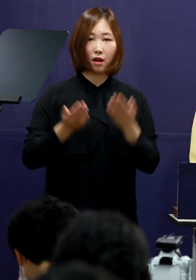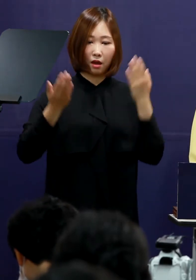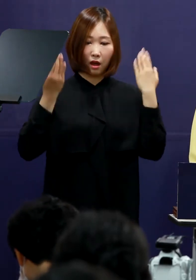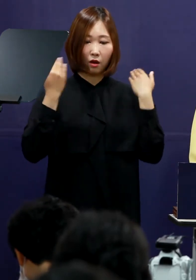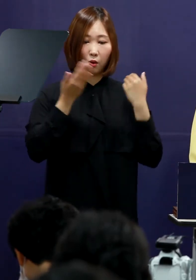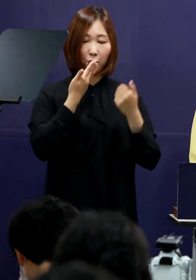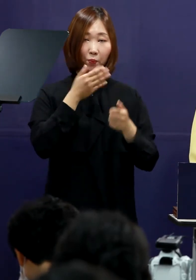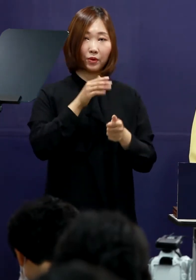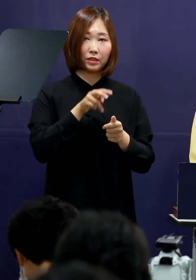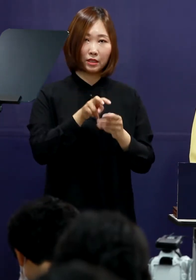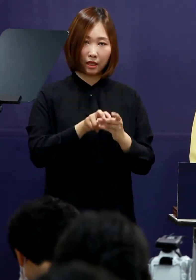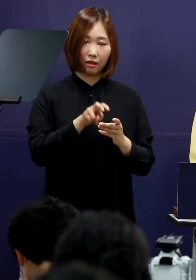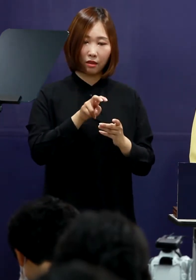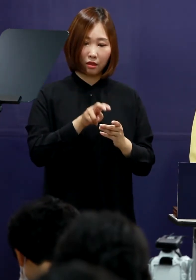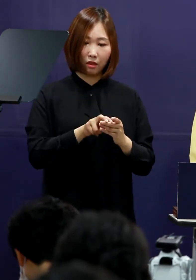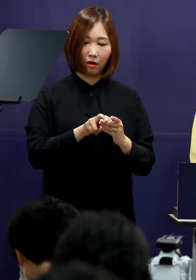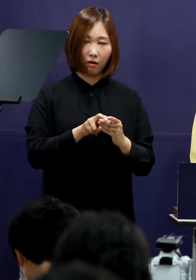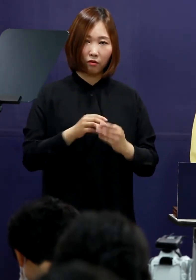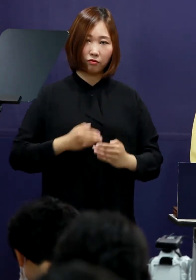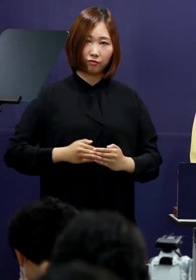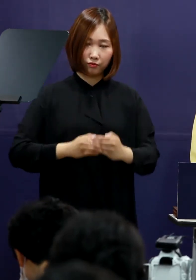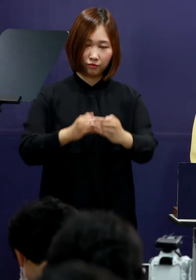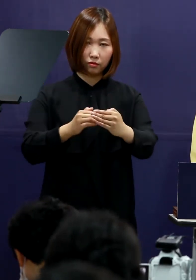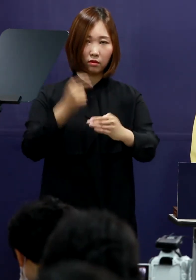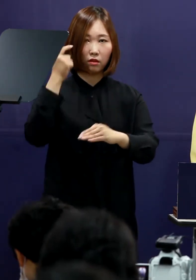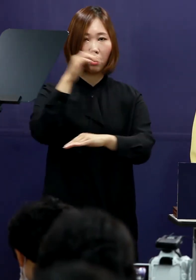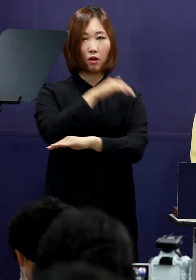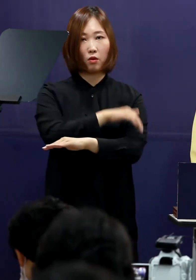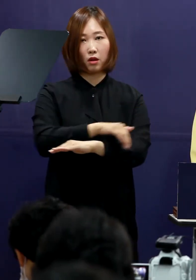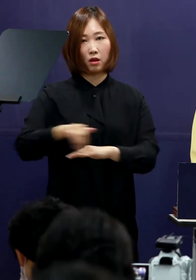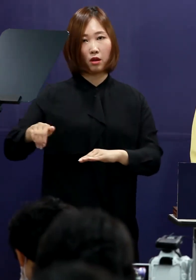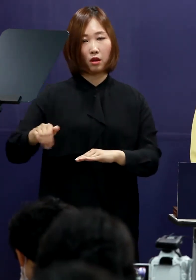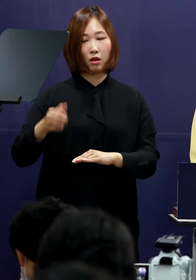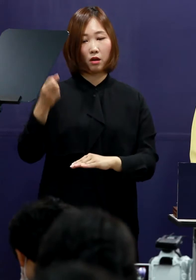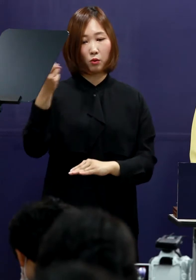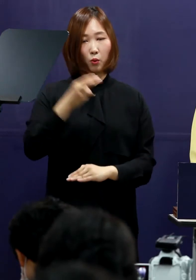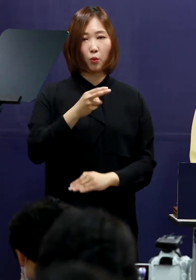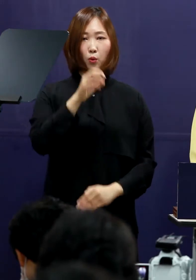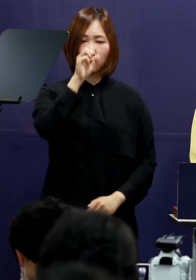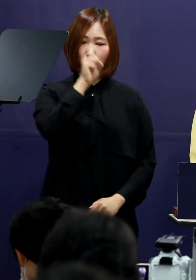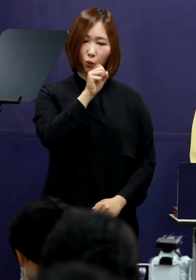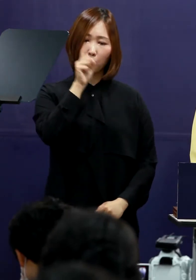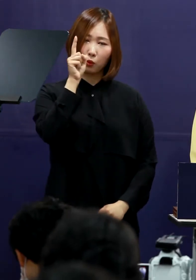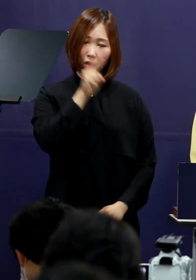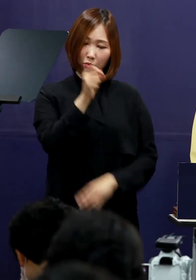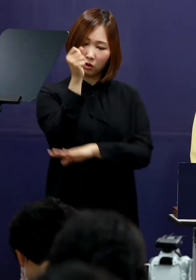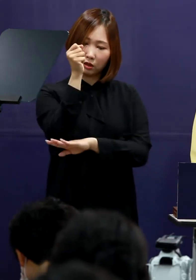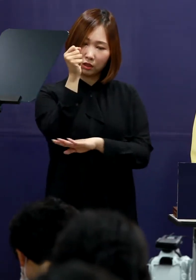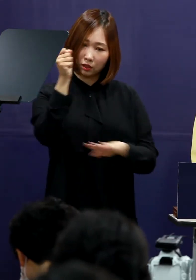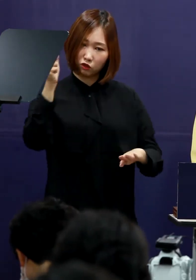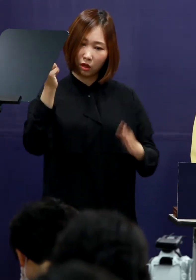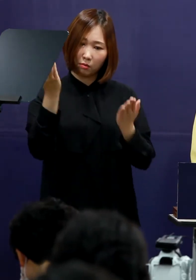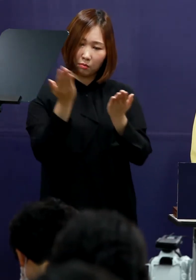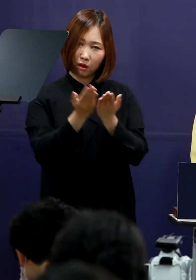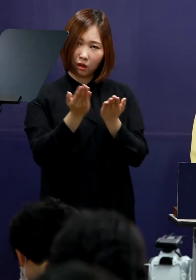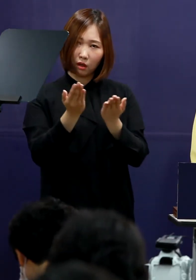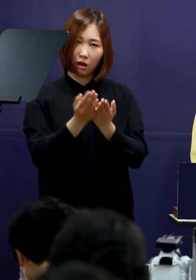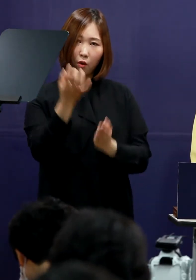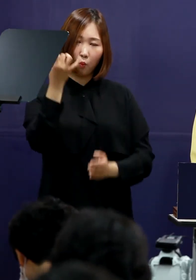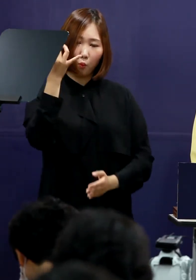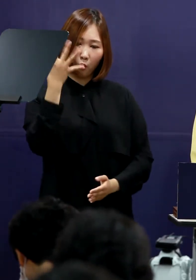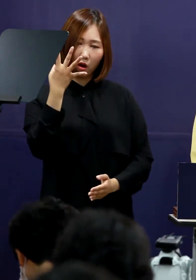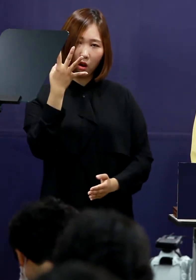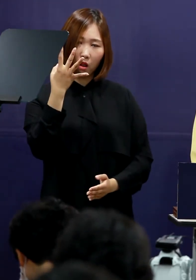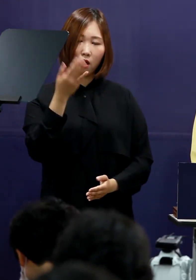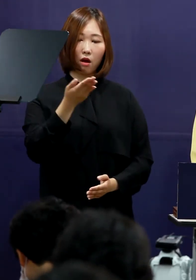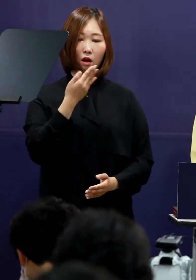체계도 확정해 나갈 계획으로 있습니다. 아울러서 품질 기준을 충족하는 범위 내에서 기존 식재료